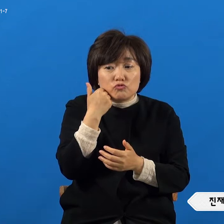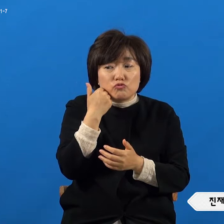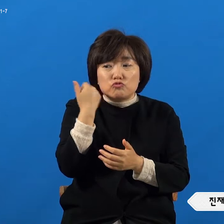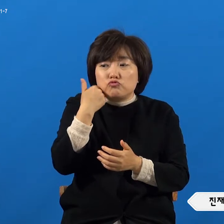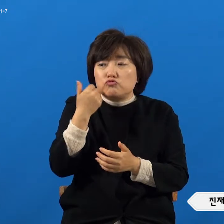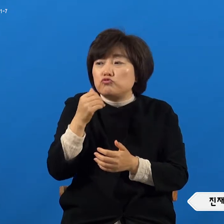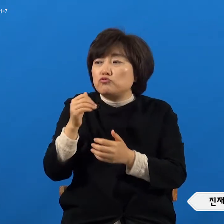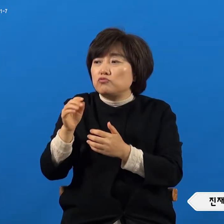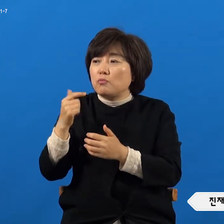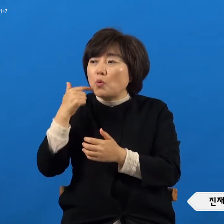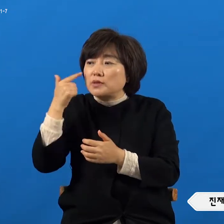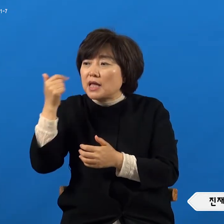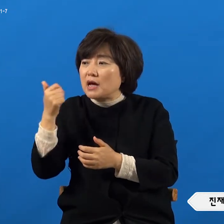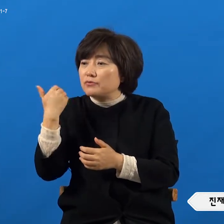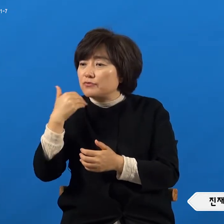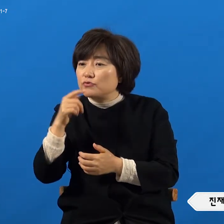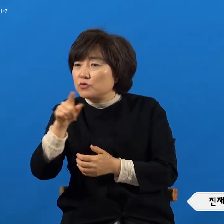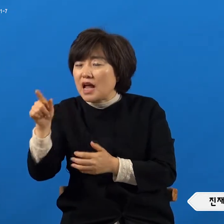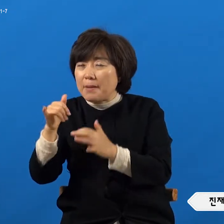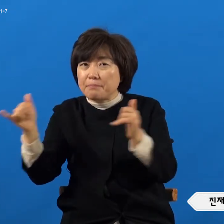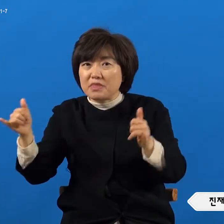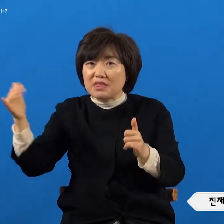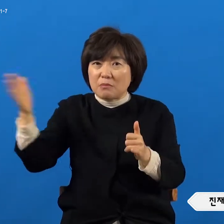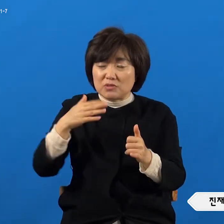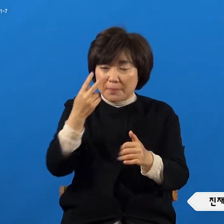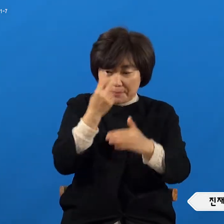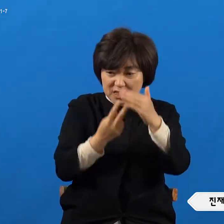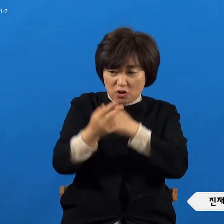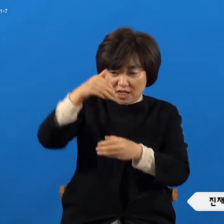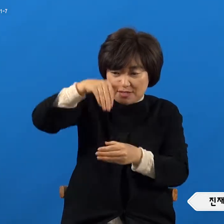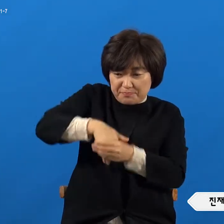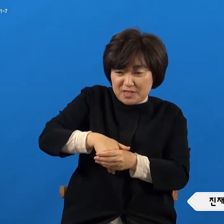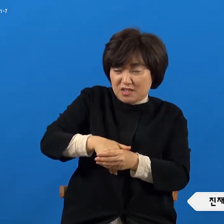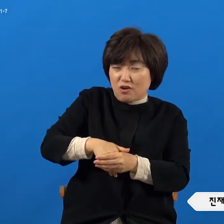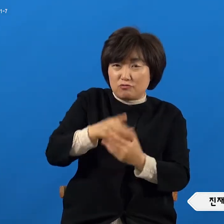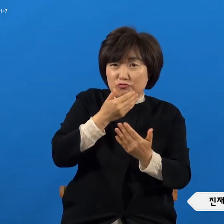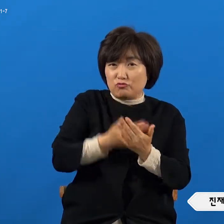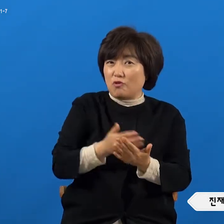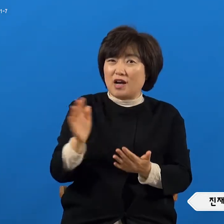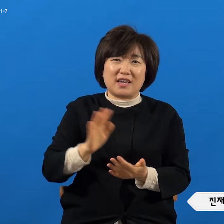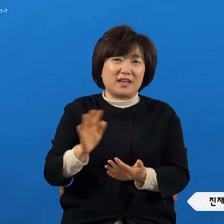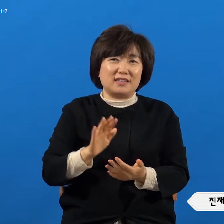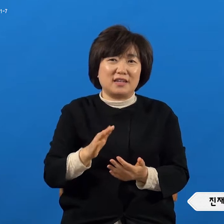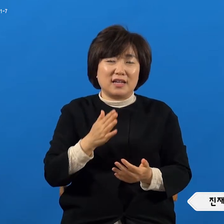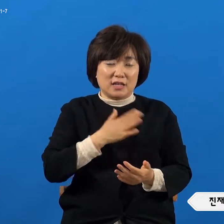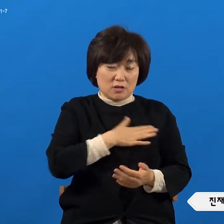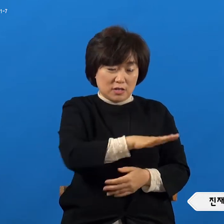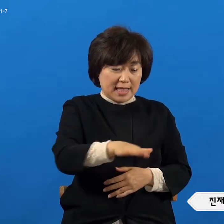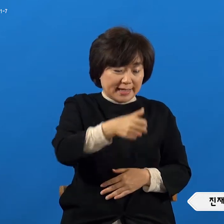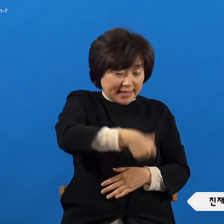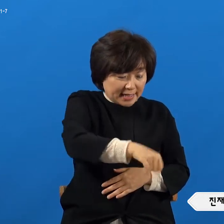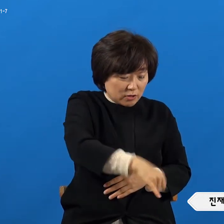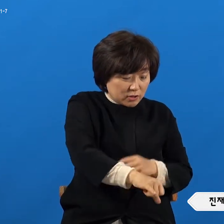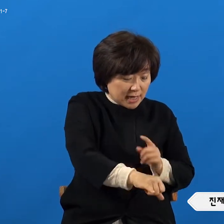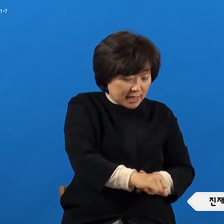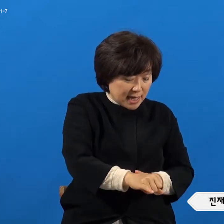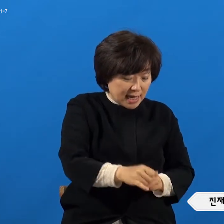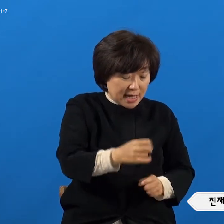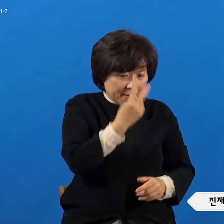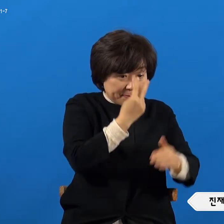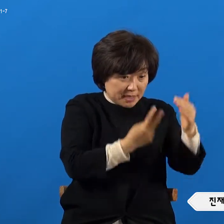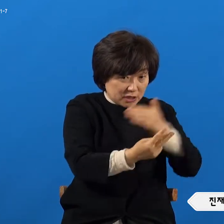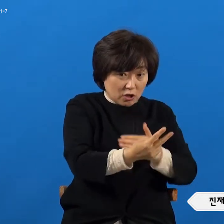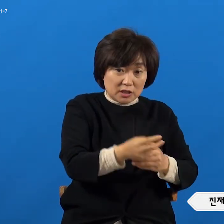영향력으로 비전을 심는 것이 중요한 것이 아니라, 우리가 정말 우리 자녀들에게 비전이 심겨지기를